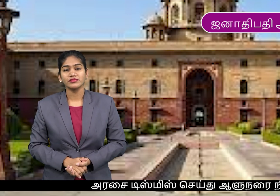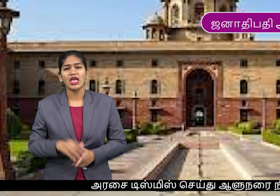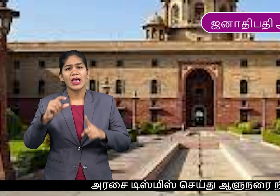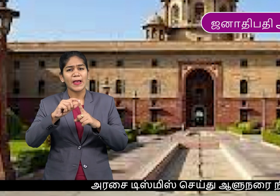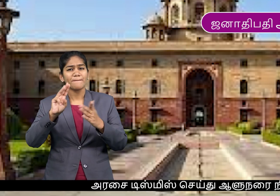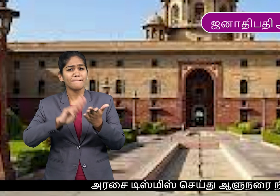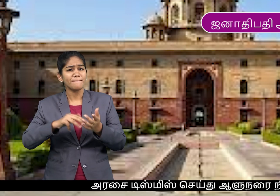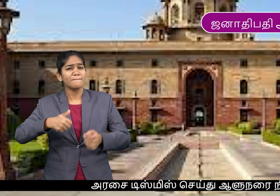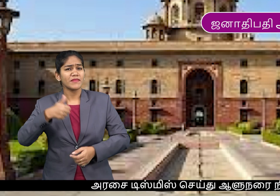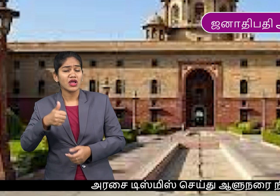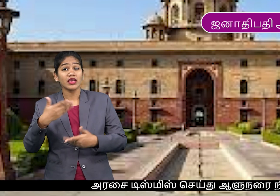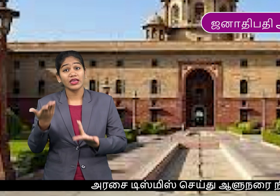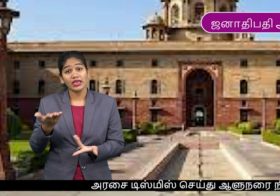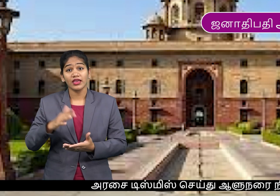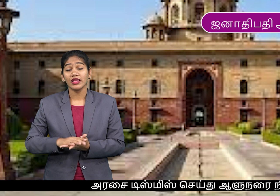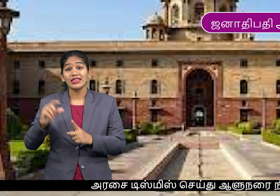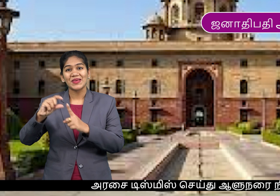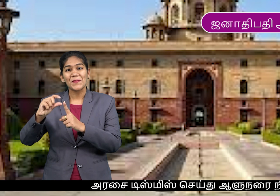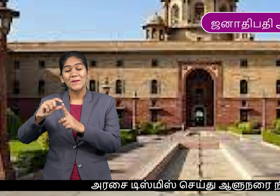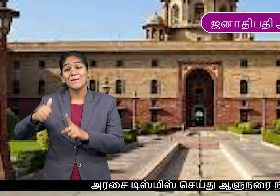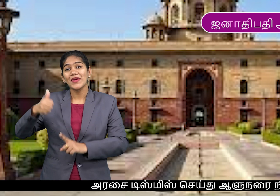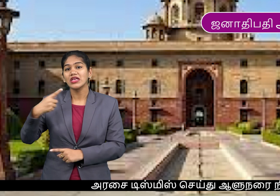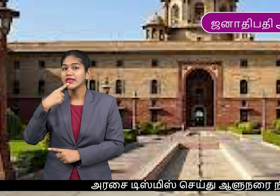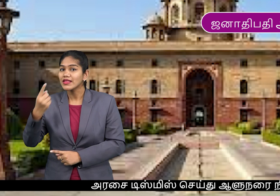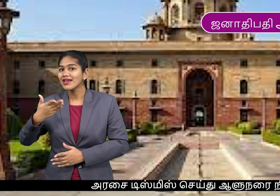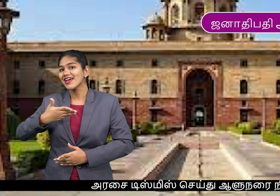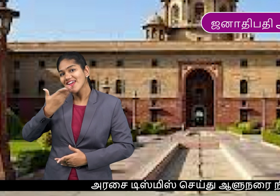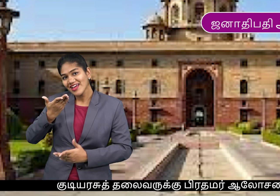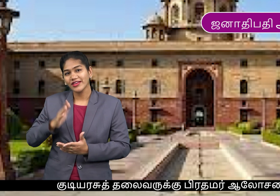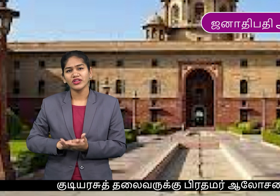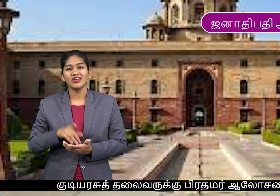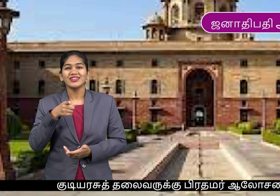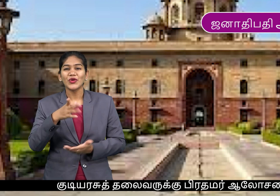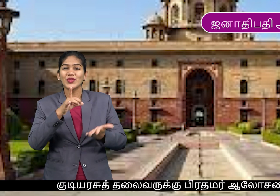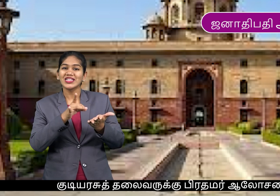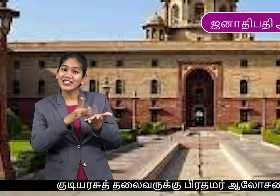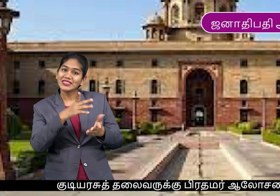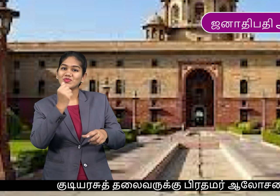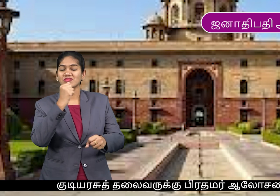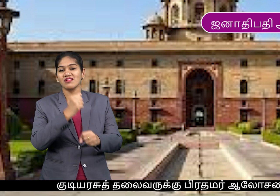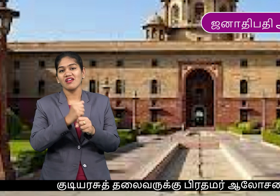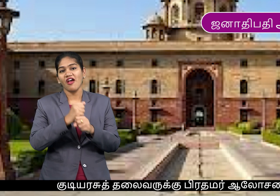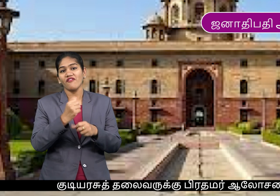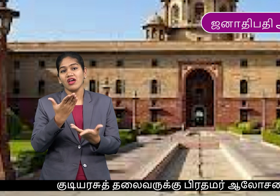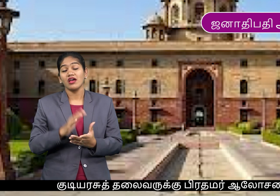அரசை டிஸ்மிஸ் செய்து ஆளுநரை நியமிக்குமாறு குடியரசுத் தலைவருக்கு பிரதமர் ஆலோசனை